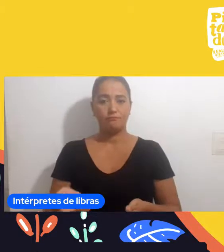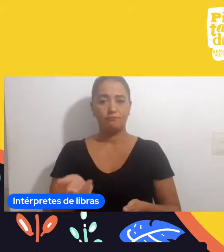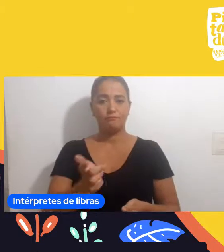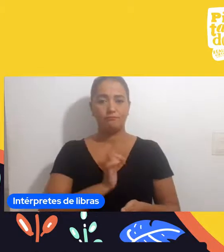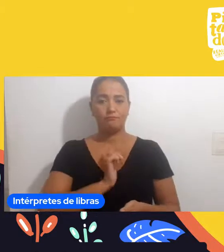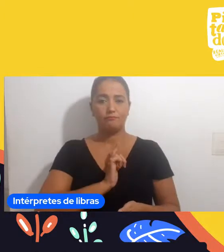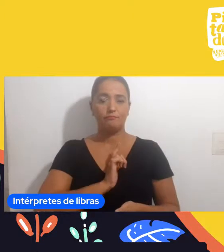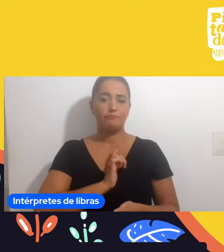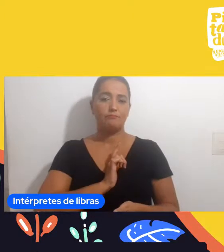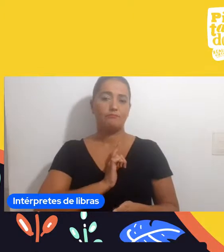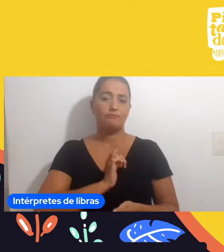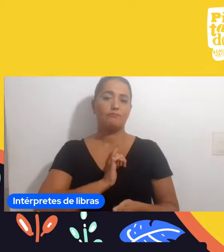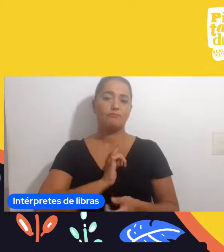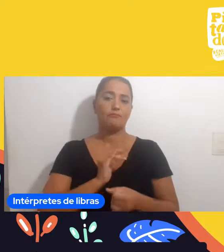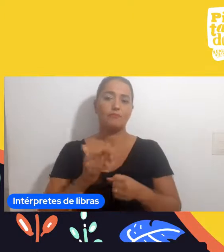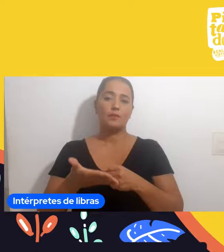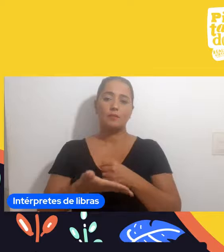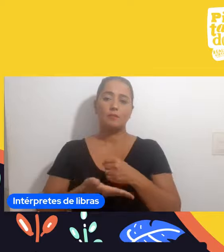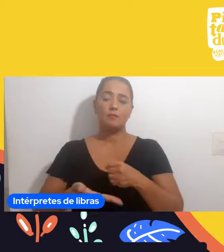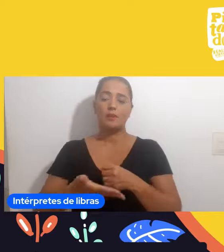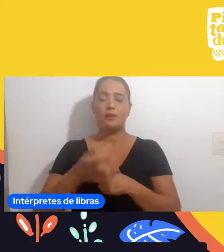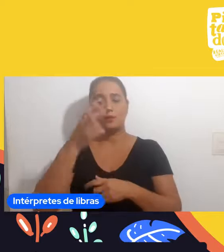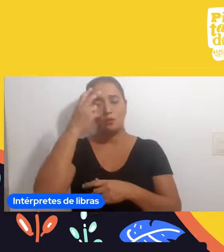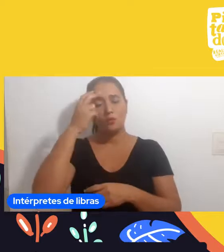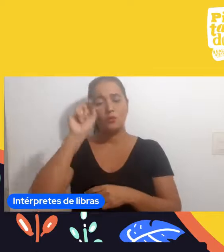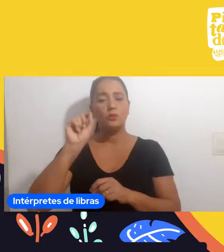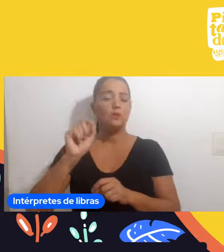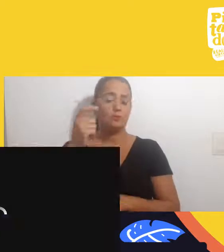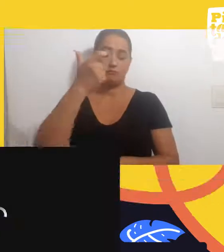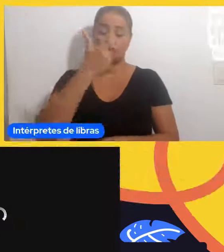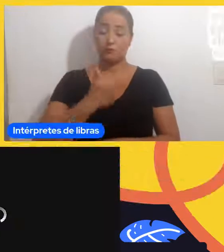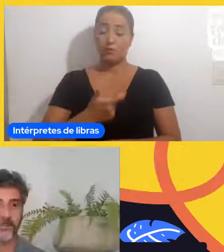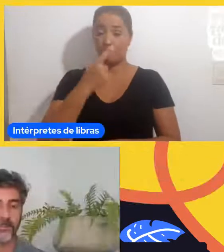essa base cultural e quem ela é, quem ela está se formando.